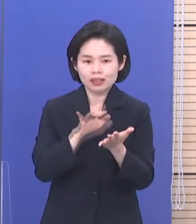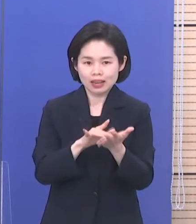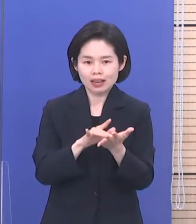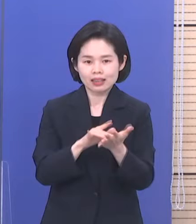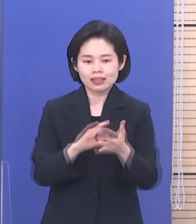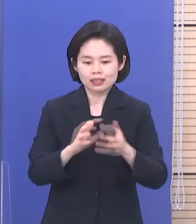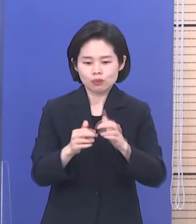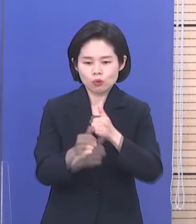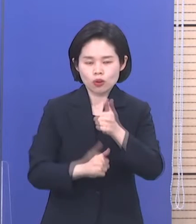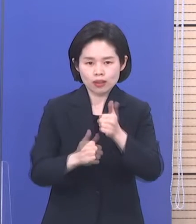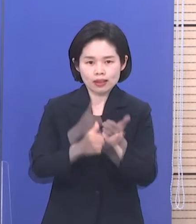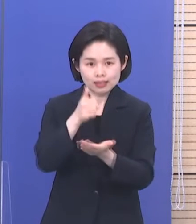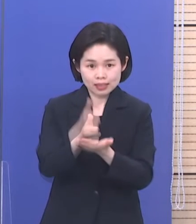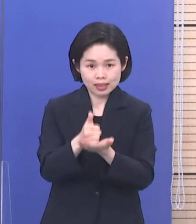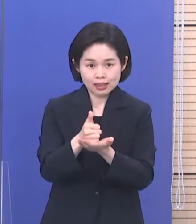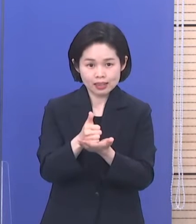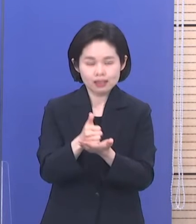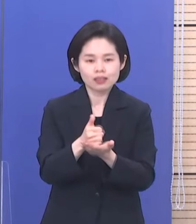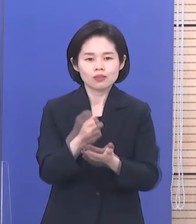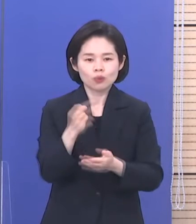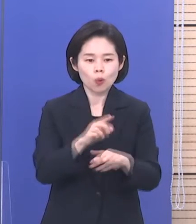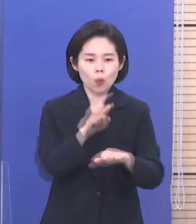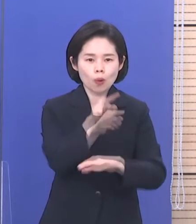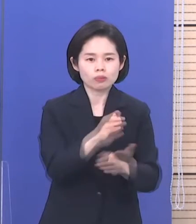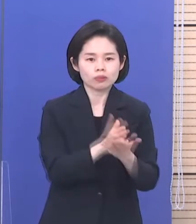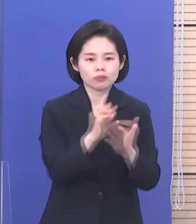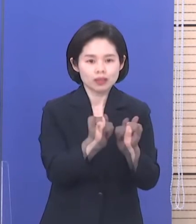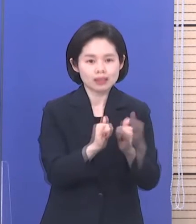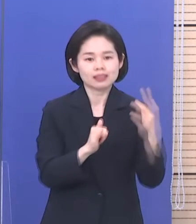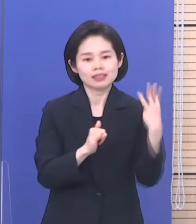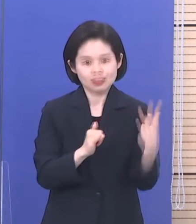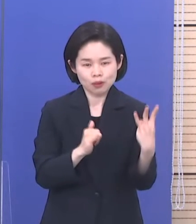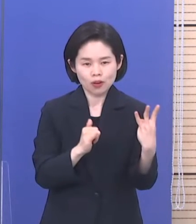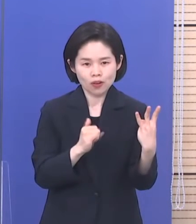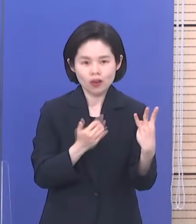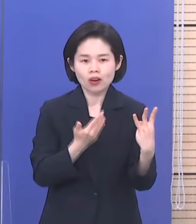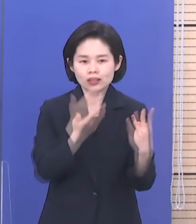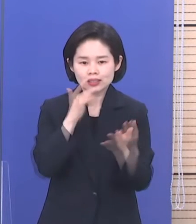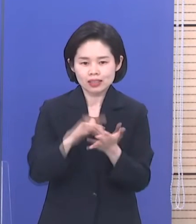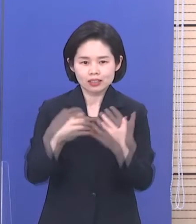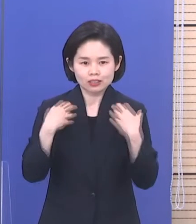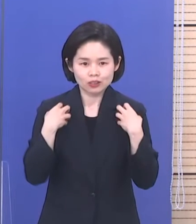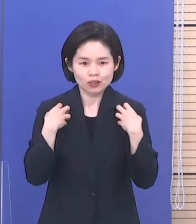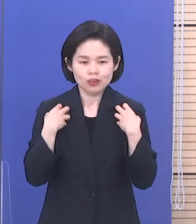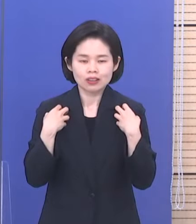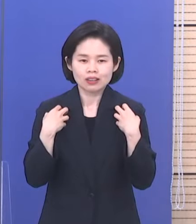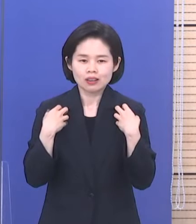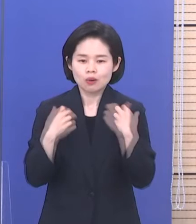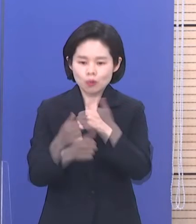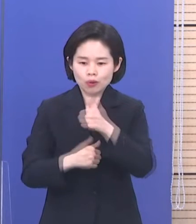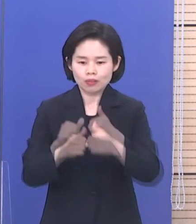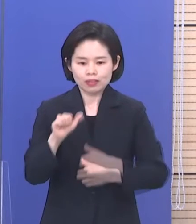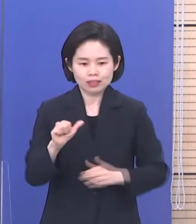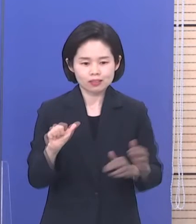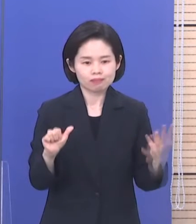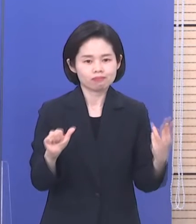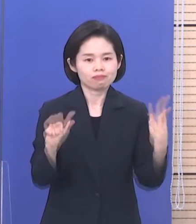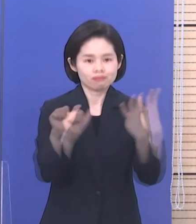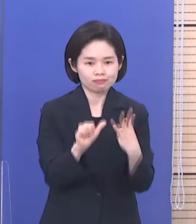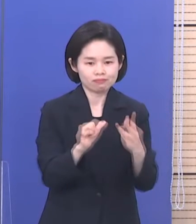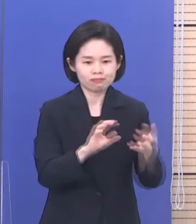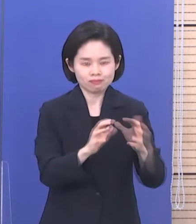중앙약사심의위원회 오일환 위원장님을 비롯한 외부 전문가 세 분과 식약처에서 다섯 명이